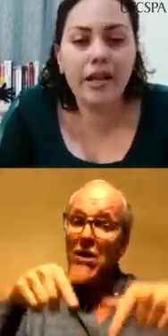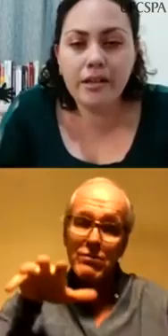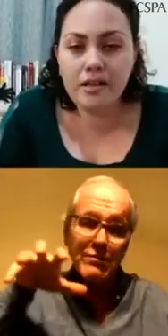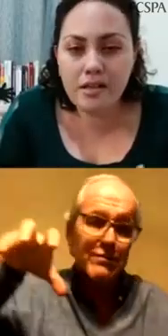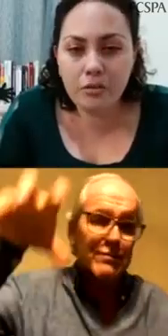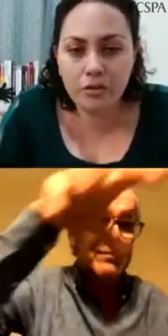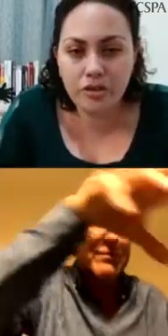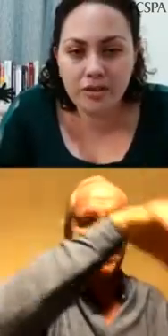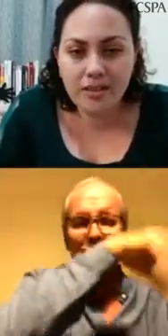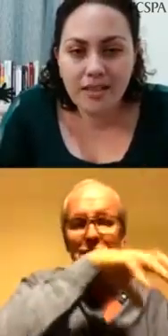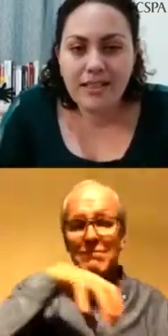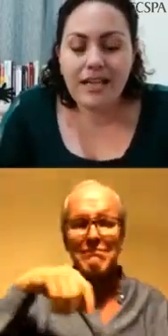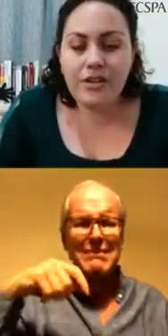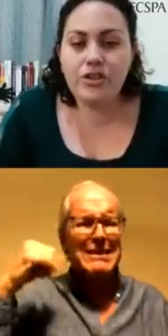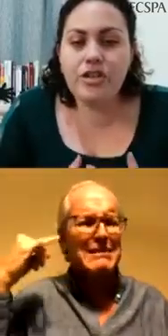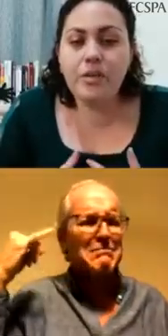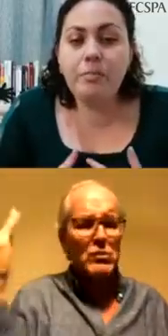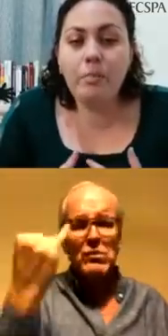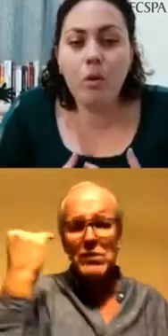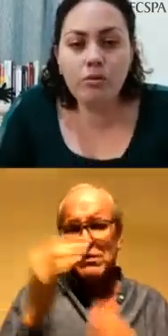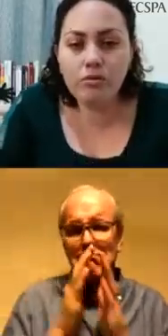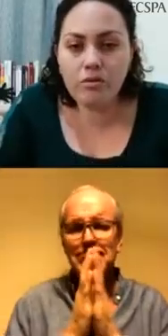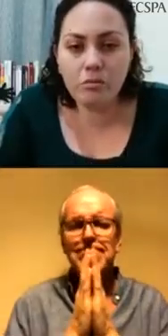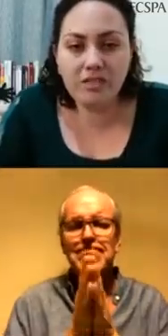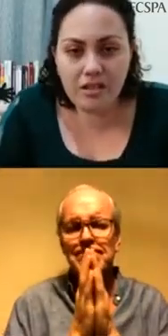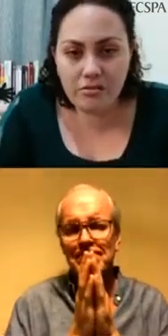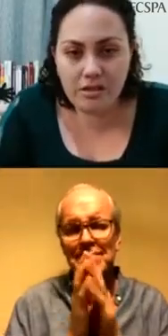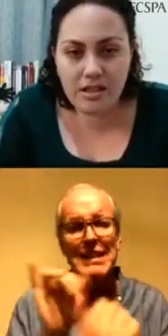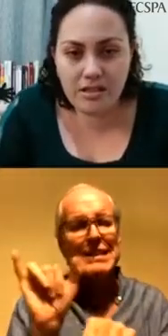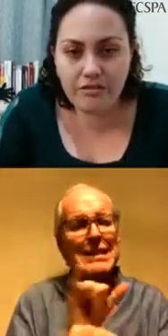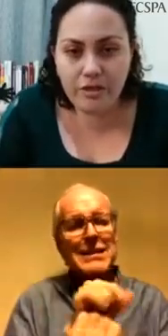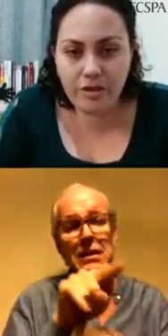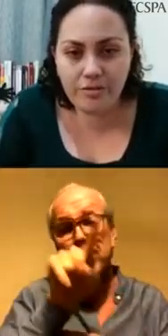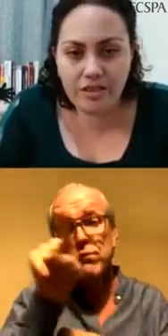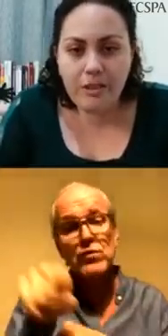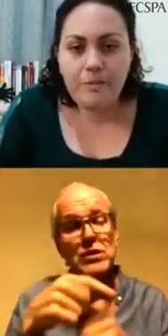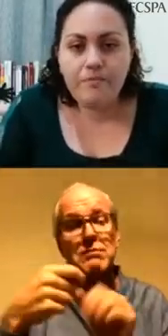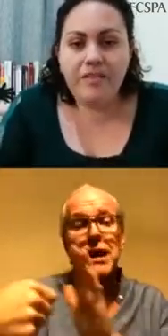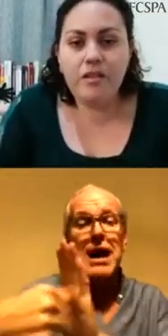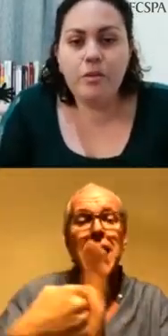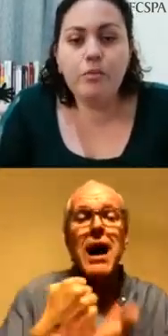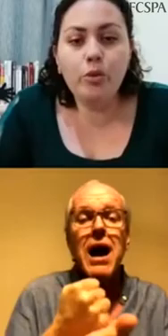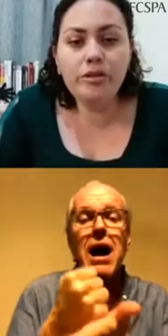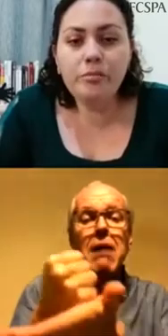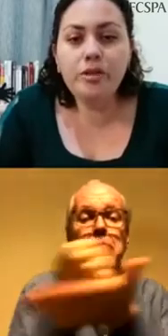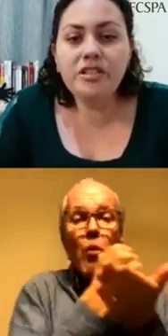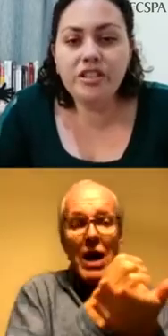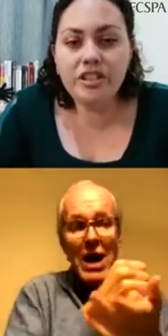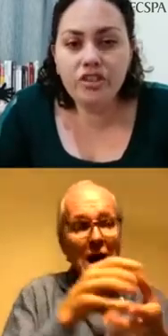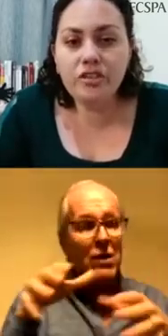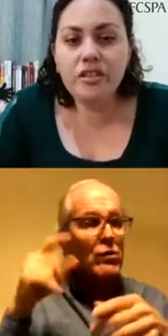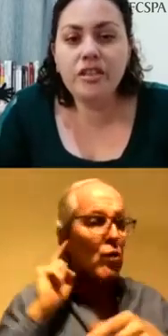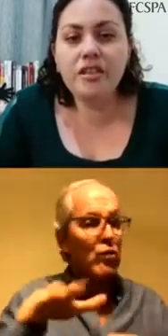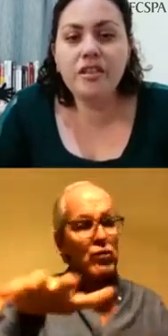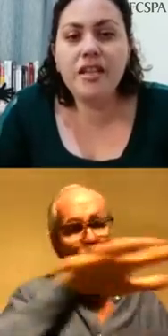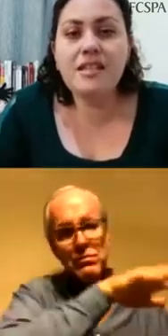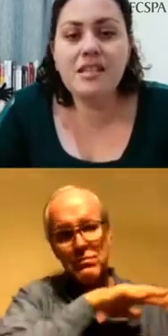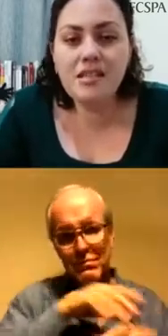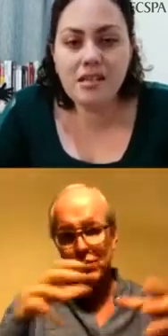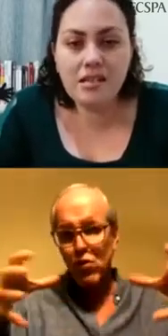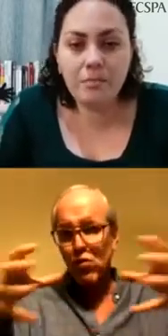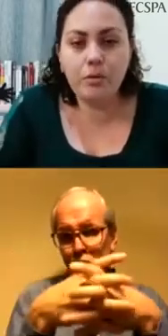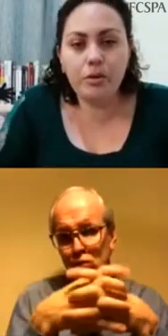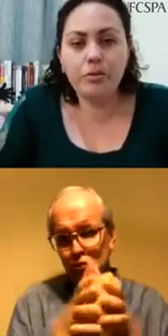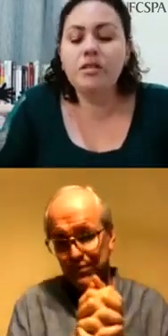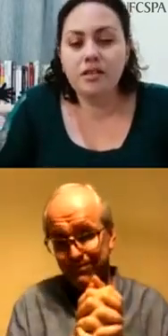inserido na área da saúde. A gente tem poucos contextos dessa forma. Então, é muito importante que